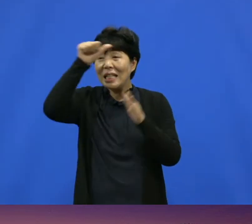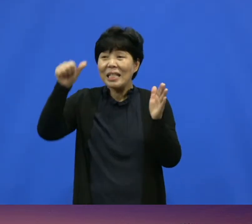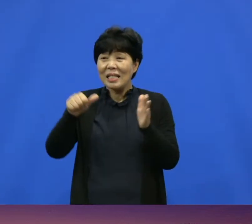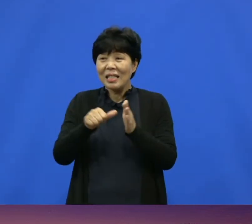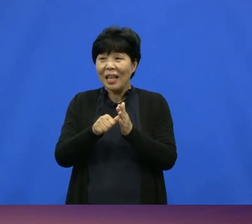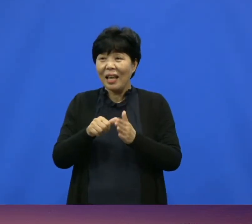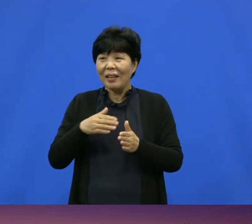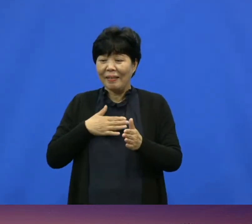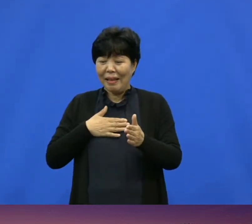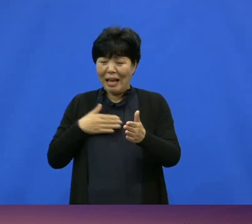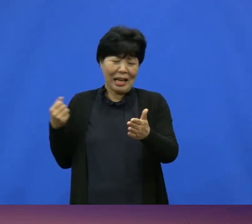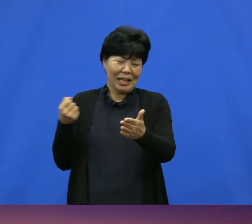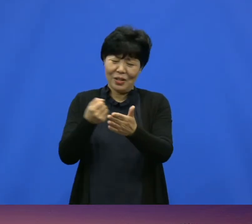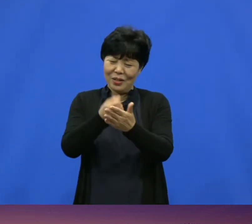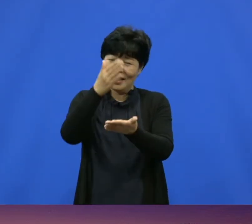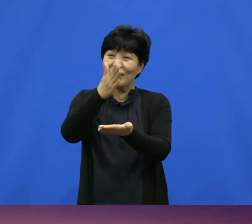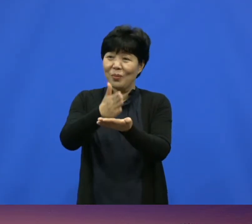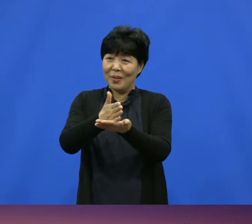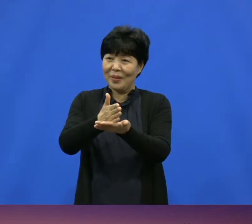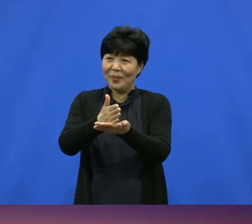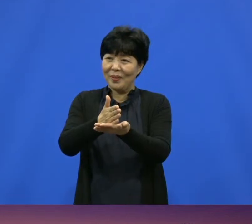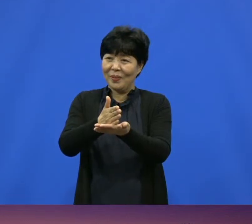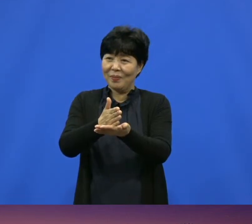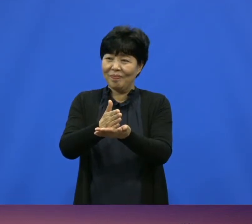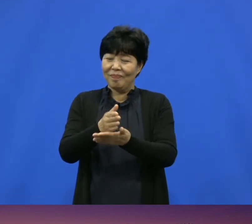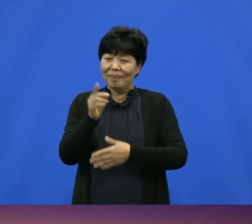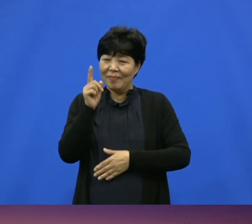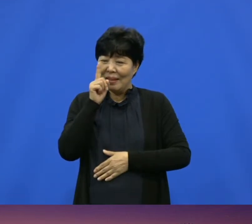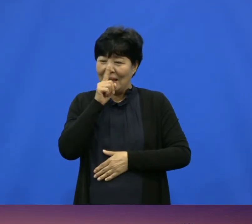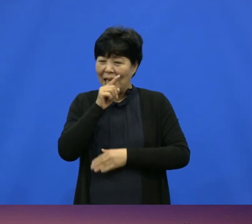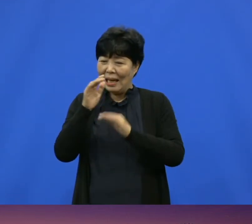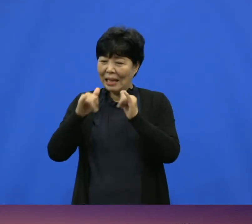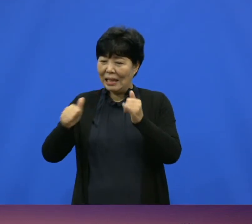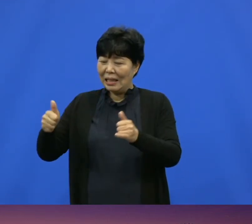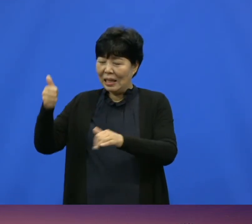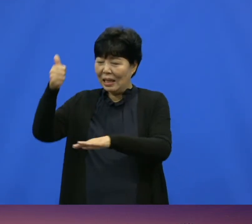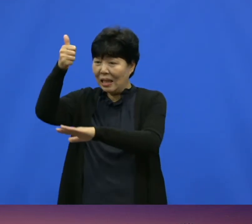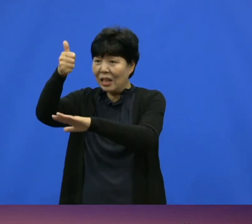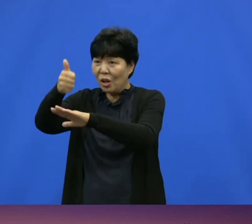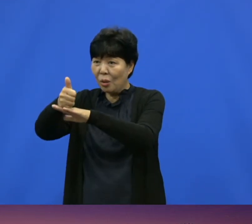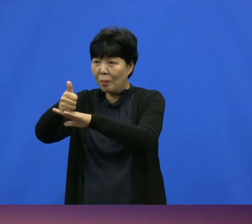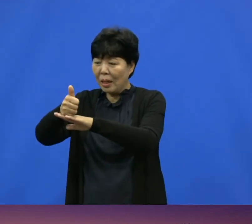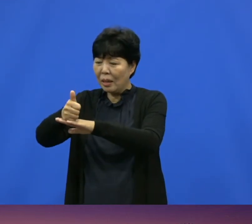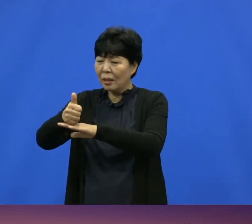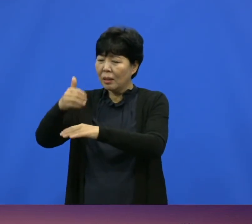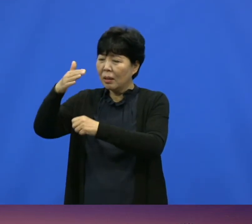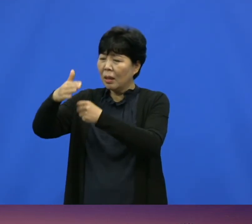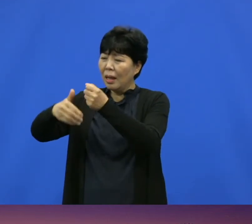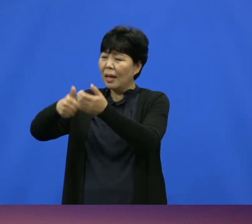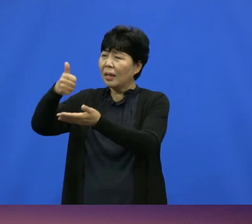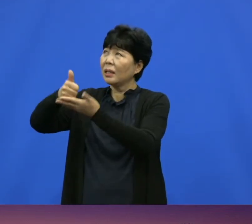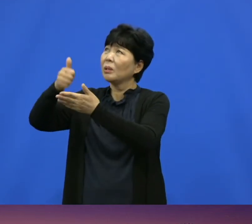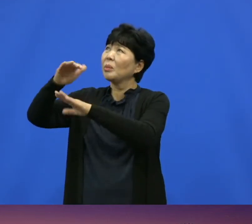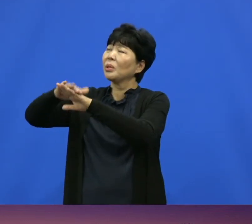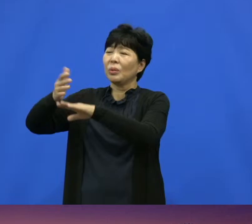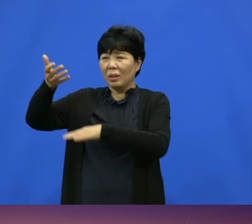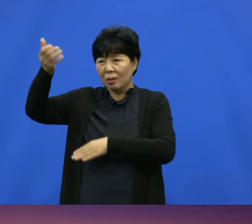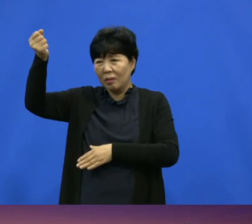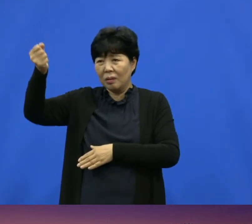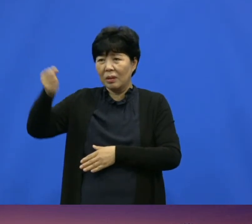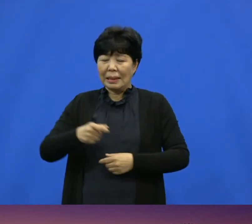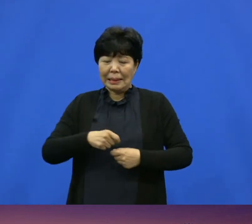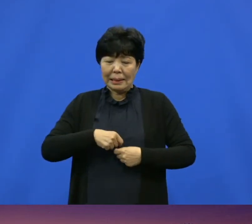내지 않고, 우리의 결론은 악인의 결말도 하나님의 손에 있고 의인의 결말도 주의